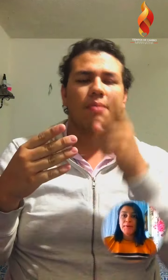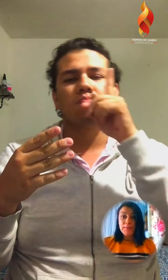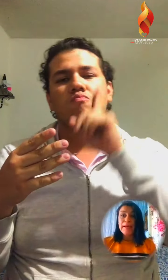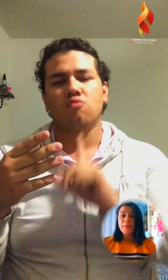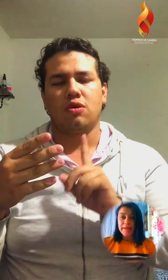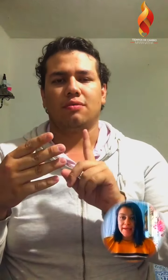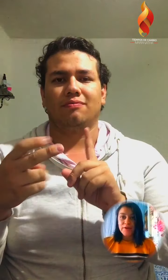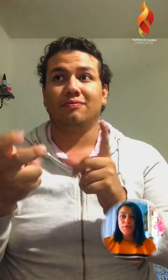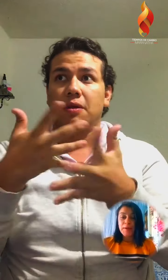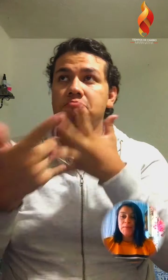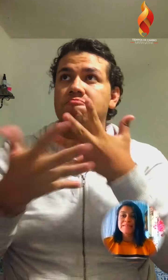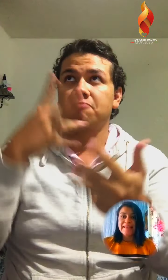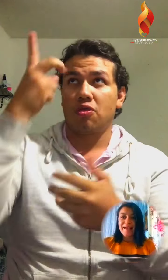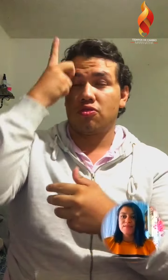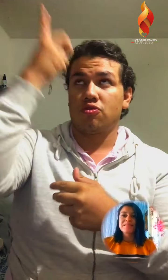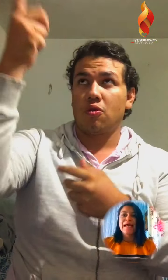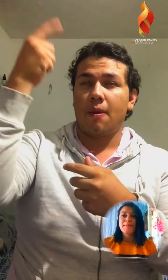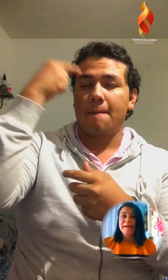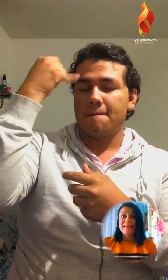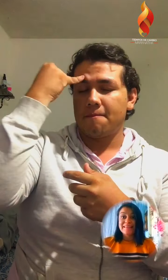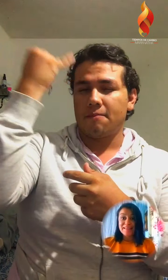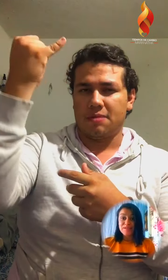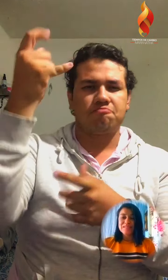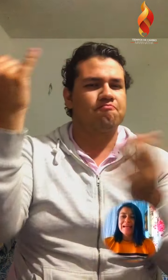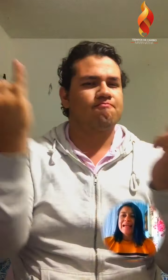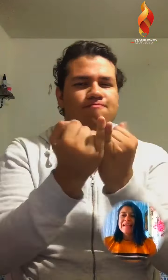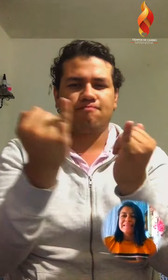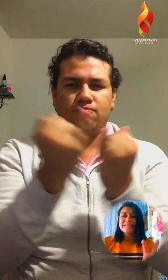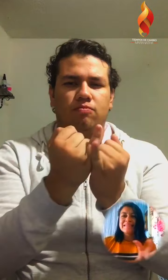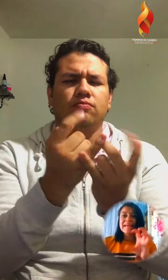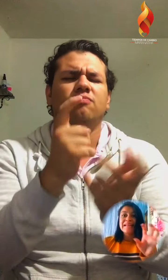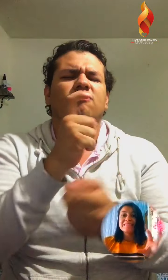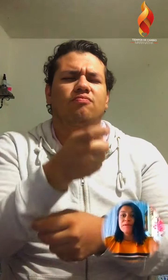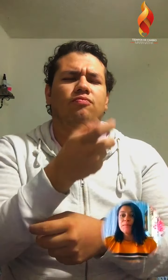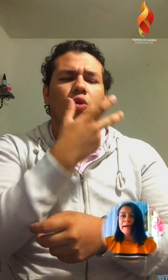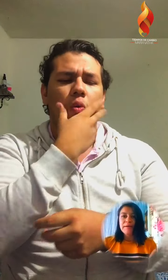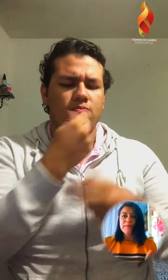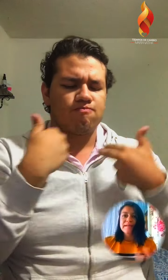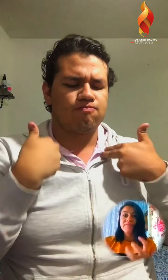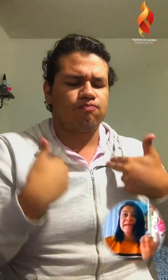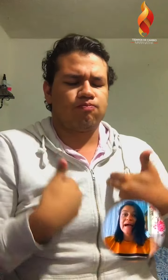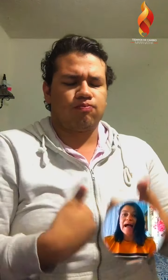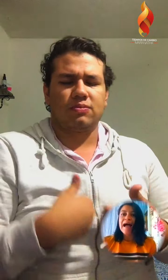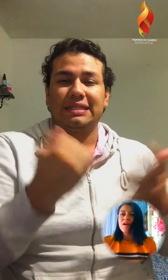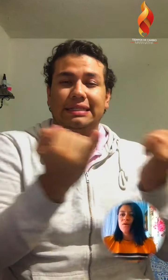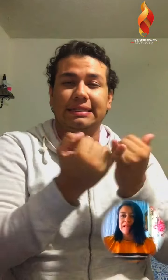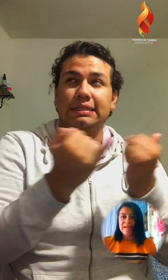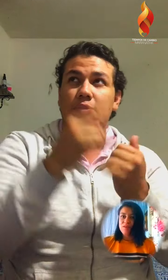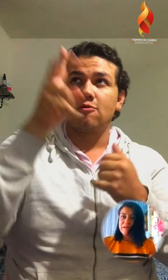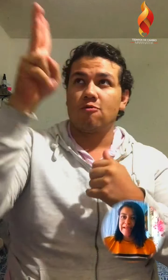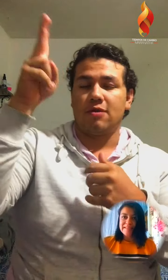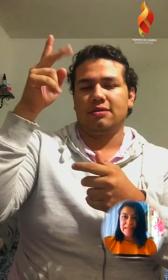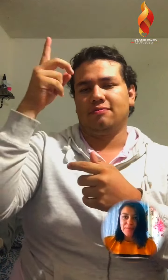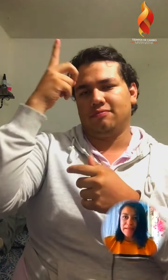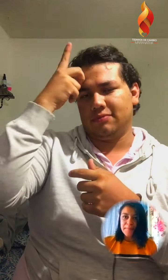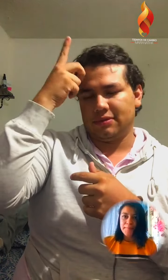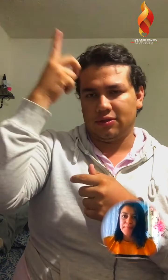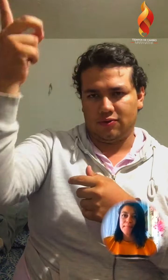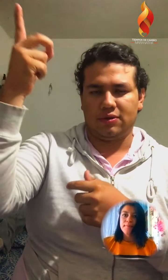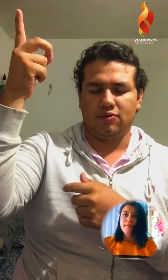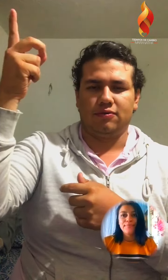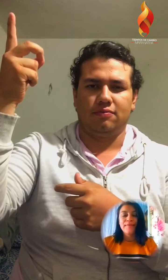hombre como la mujer fuimos creados a imagen de Dios, es decir, el ser humano refleja algo de la naturaleza